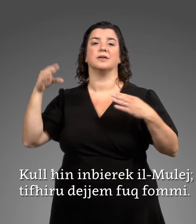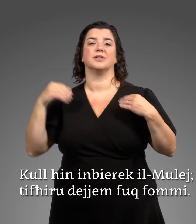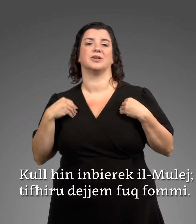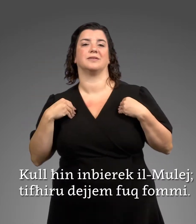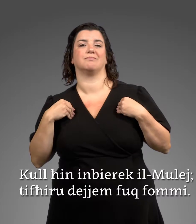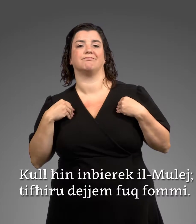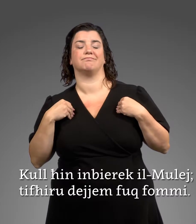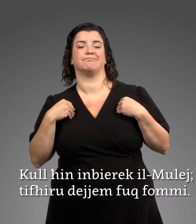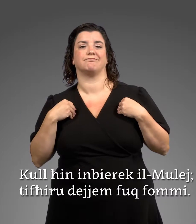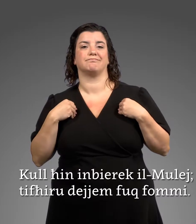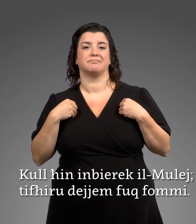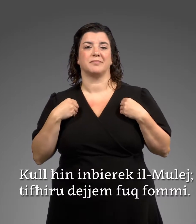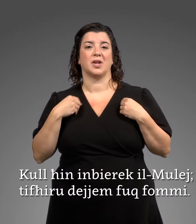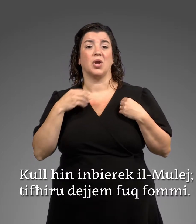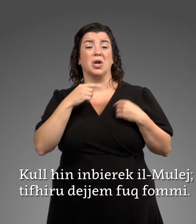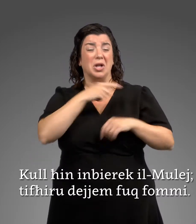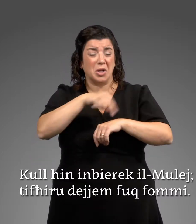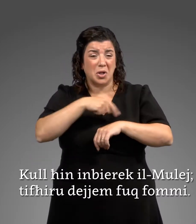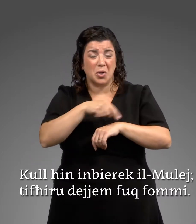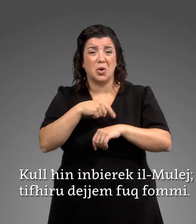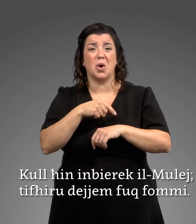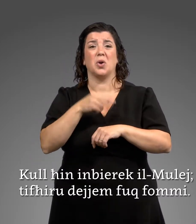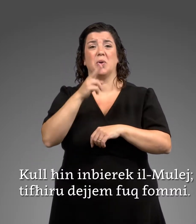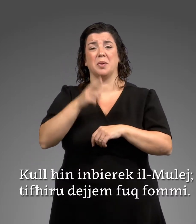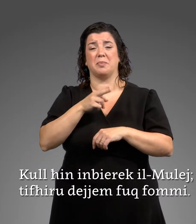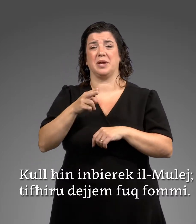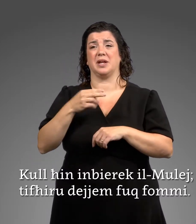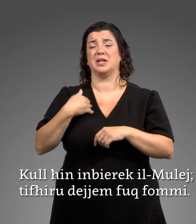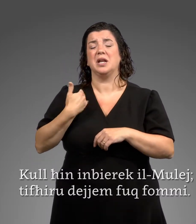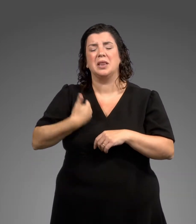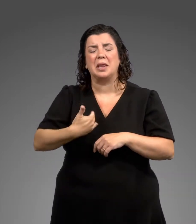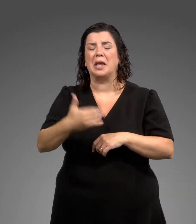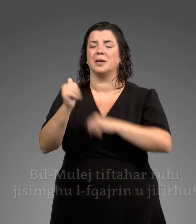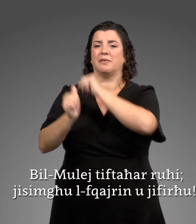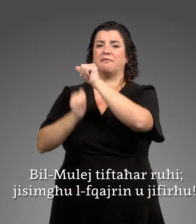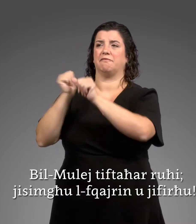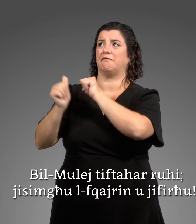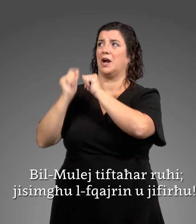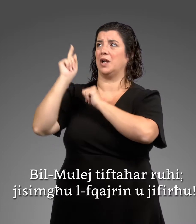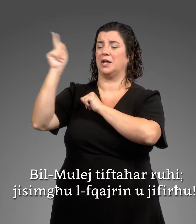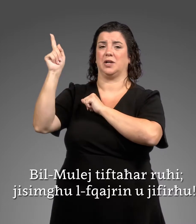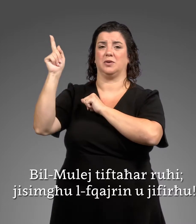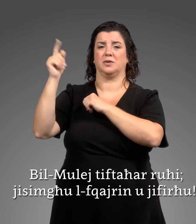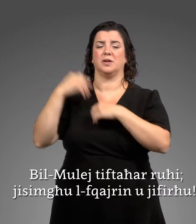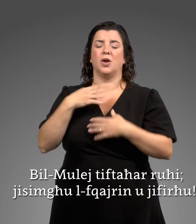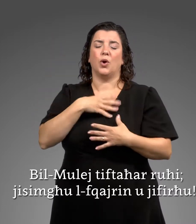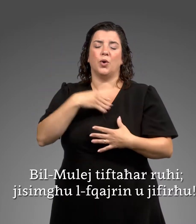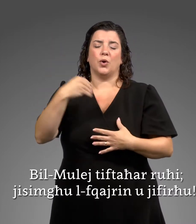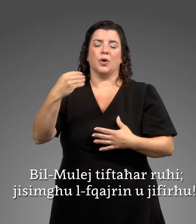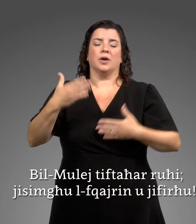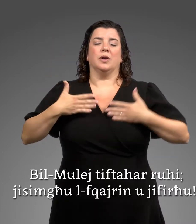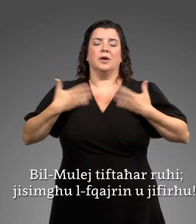Kul hini mbjerak l-mulej t-fħiru d-dajjam fuq fommi Bil-mulej t-fħarruhu